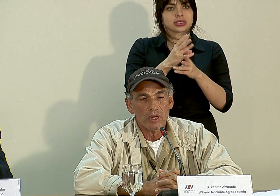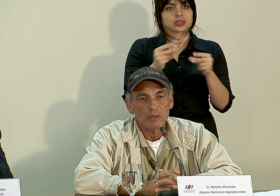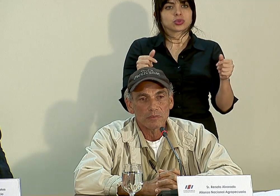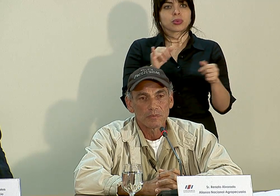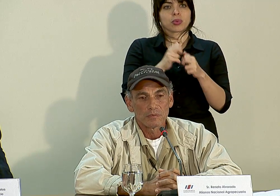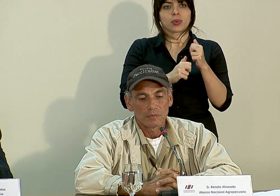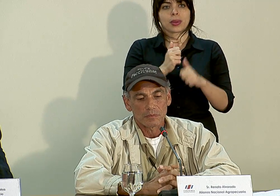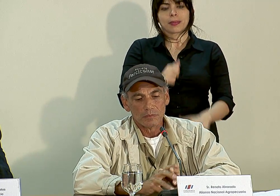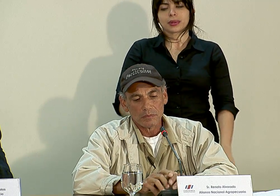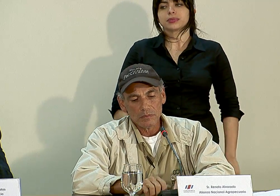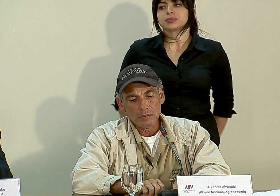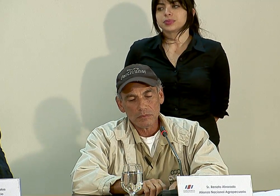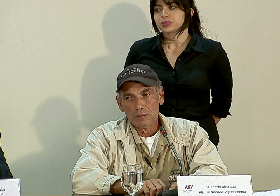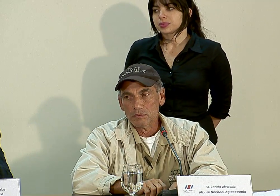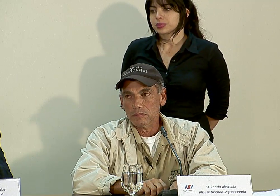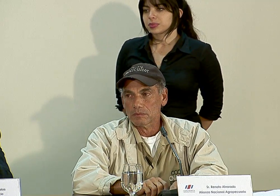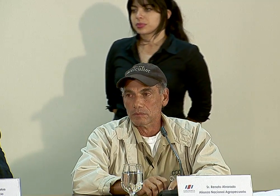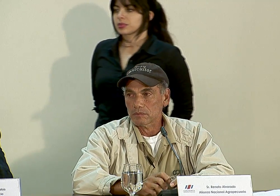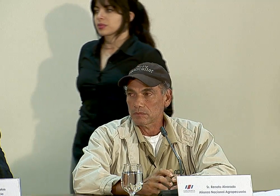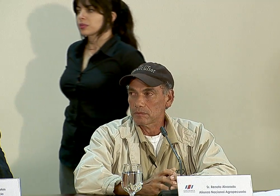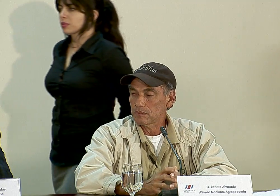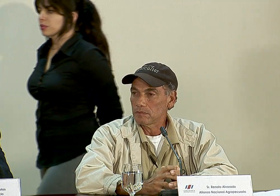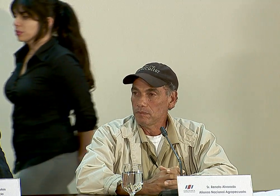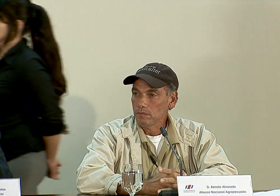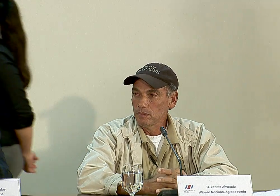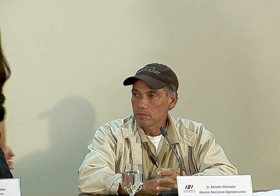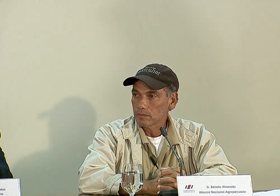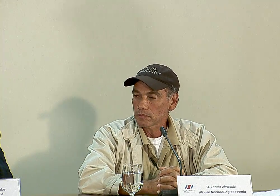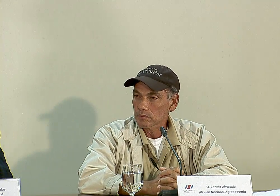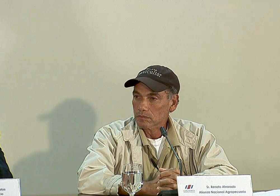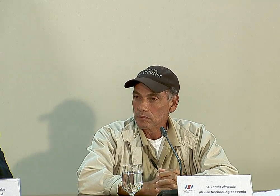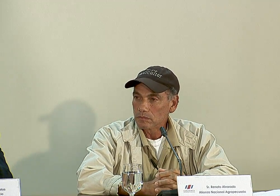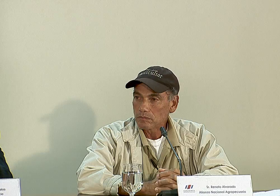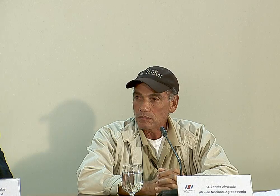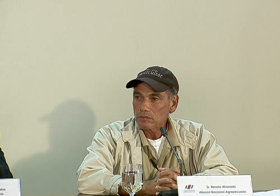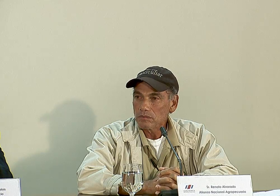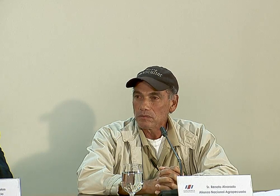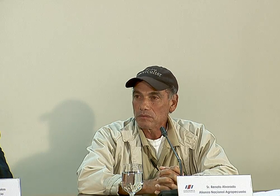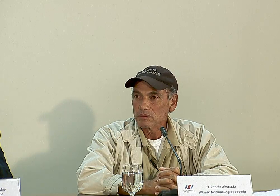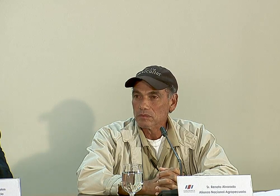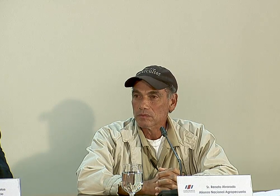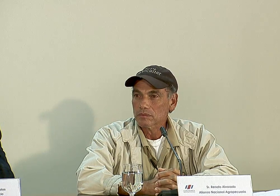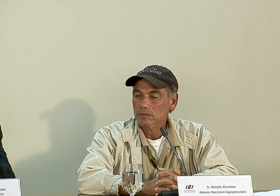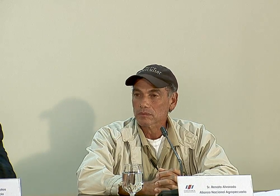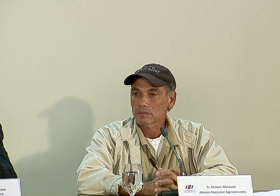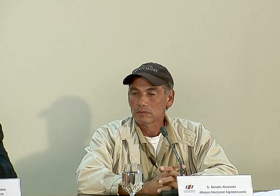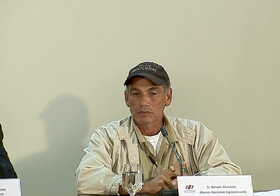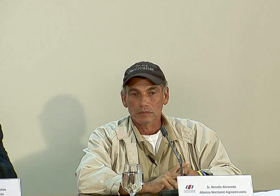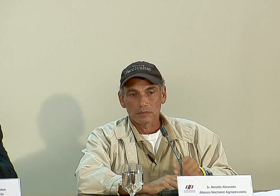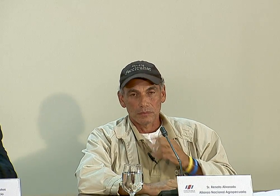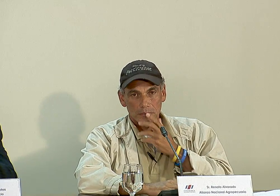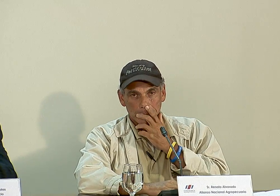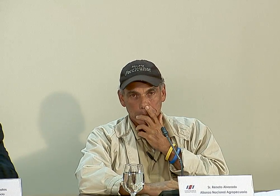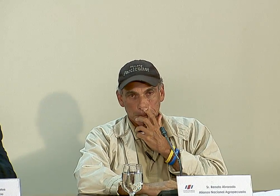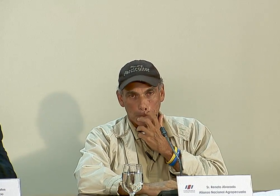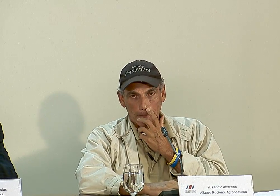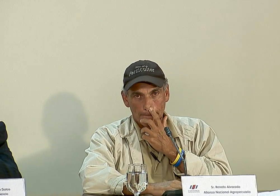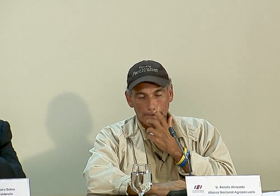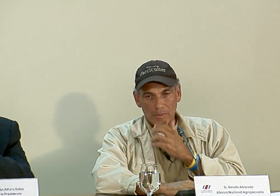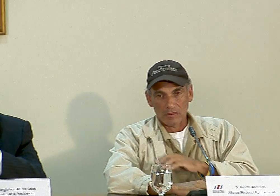nuestro problema. Solo quisiera agregar una más, y es que le hemos